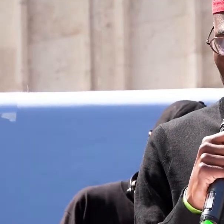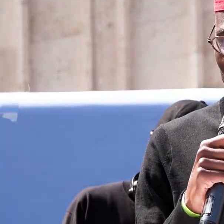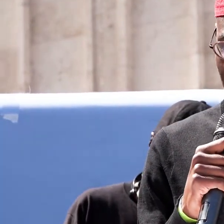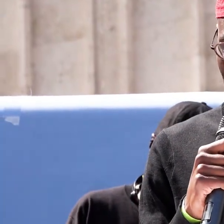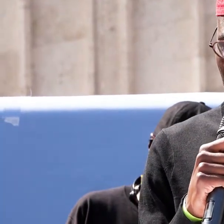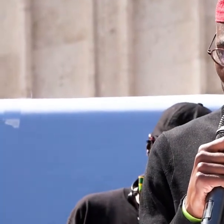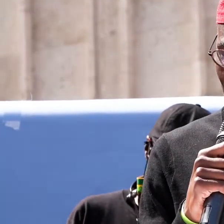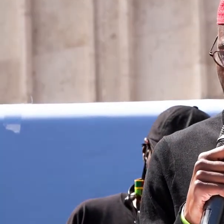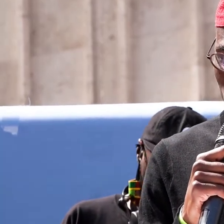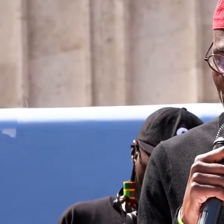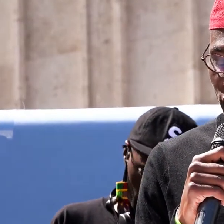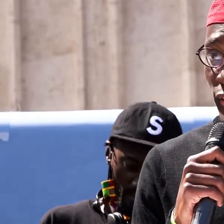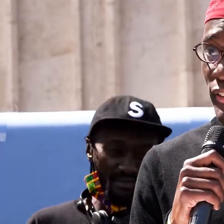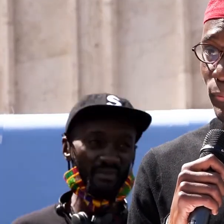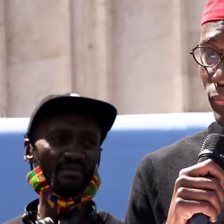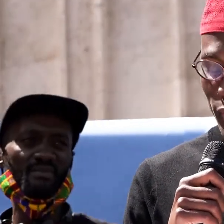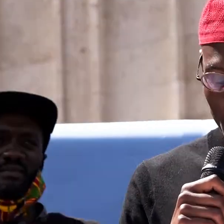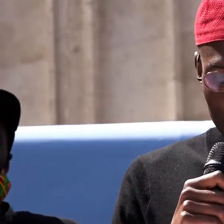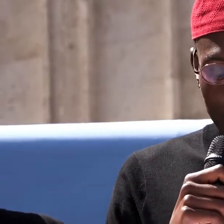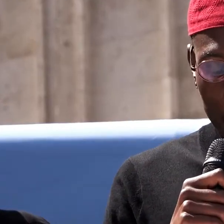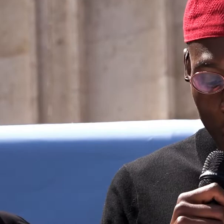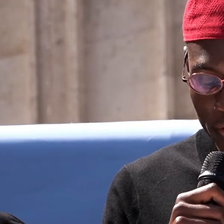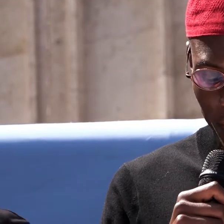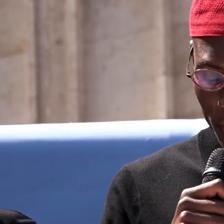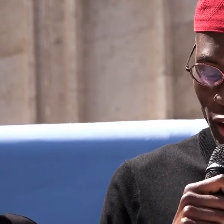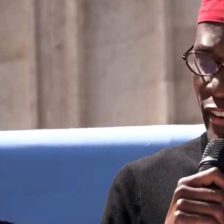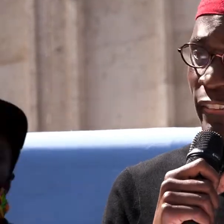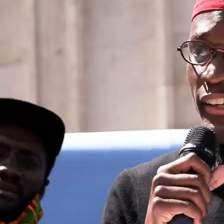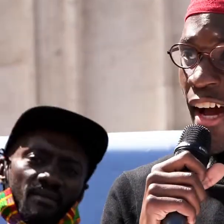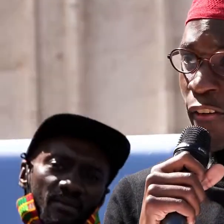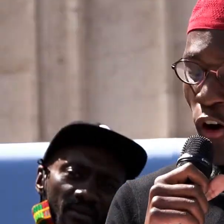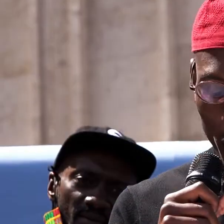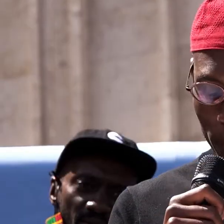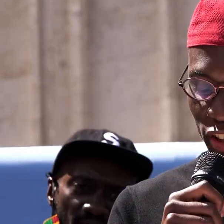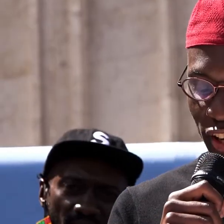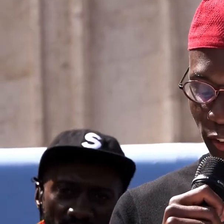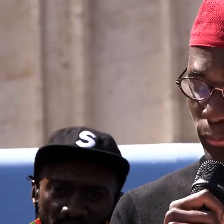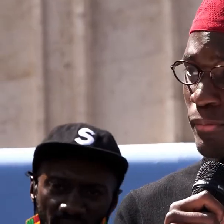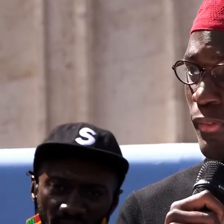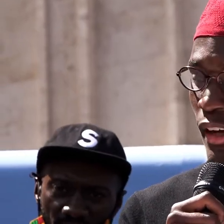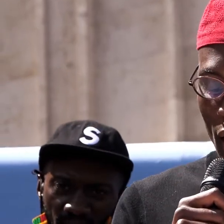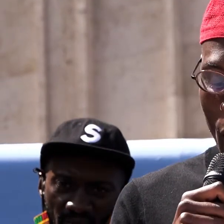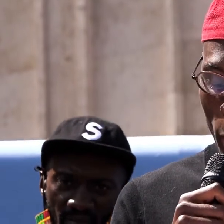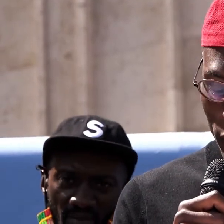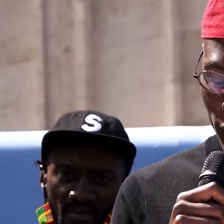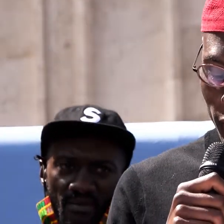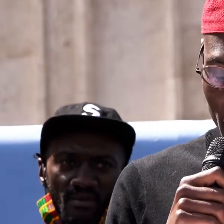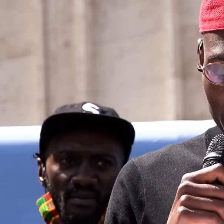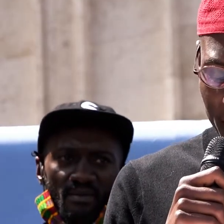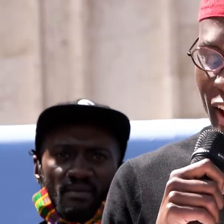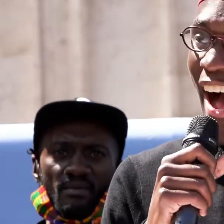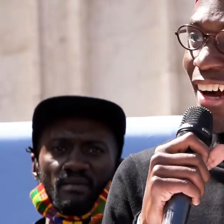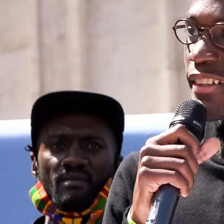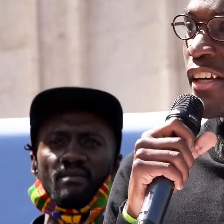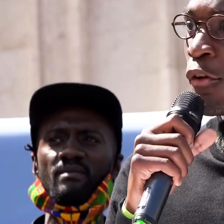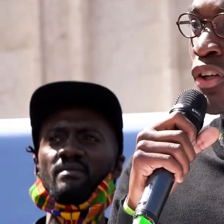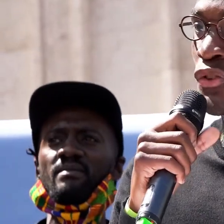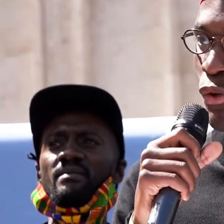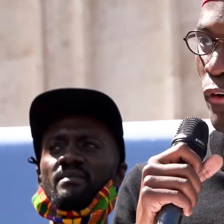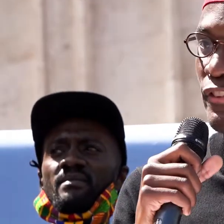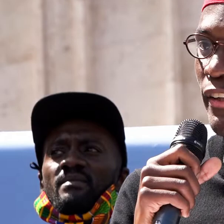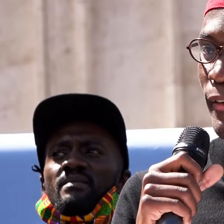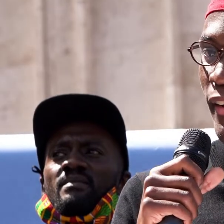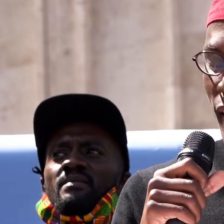Meine Brüder und Schwestern aus der schwarzen Gemeinschaft, ab heute werden wir keine Forderungen mehr stellen. Ab heute werden wir aktiv